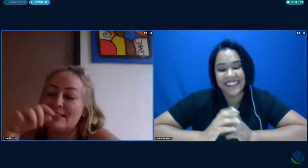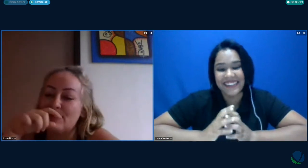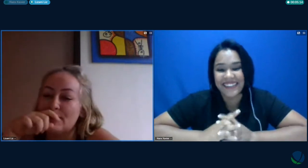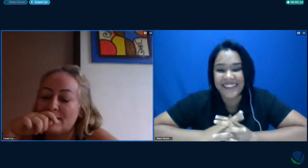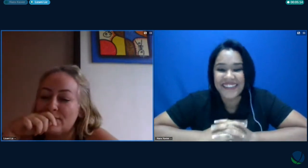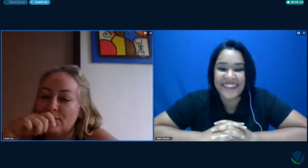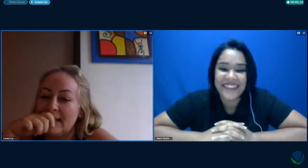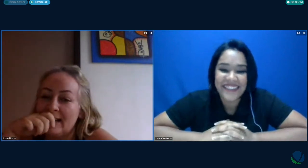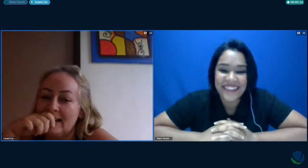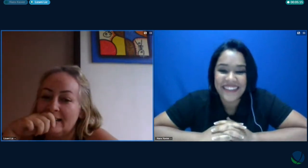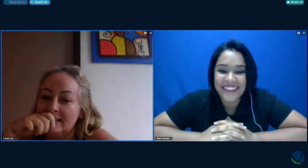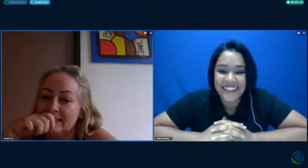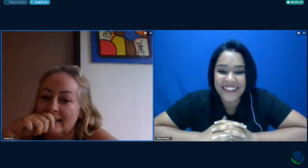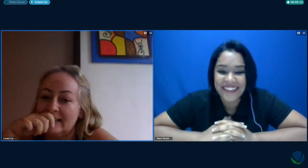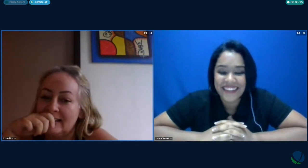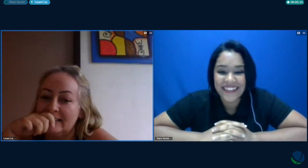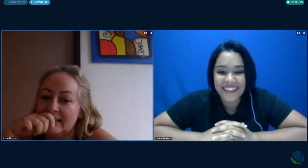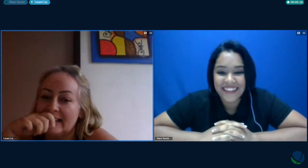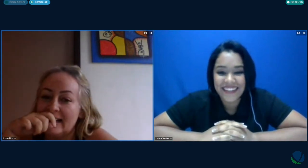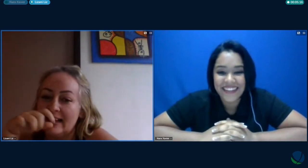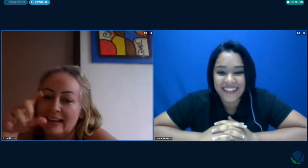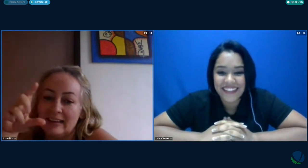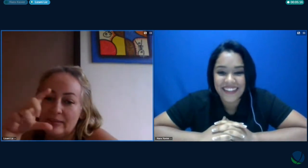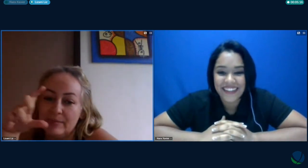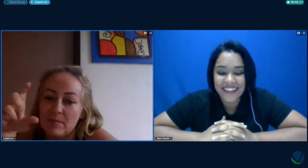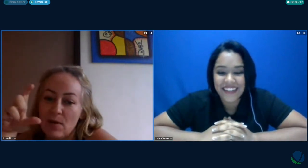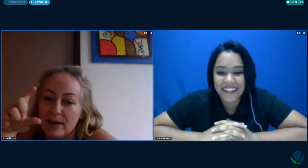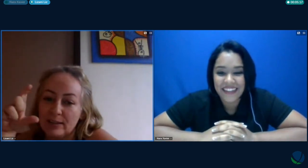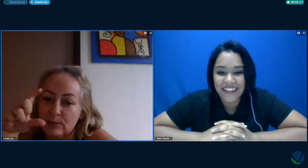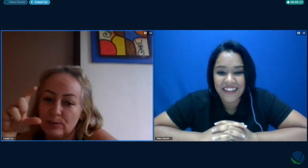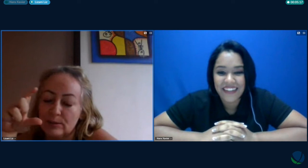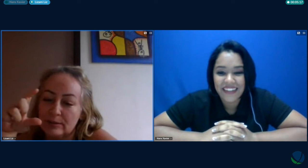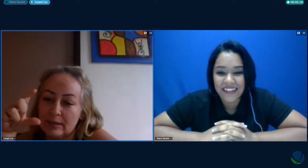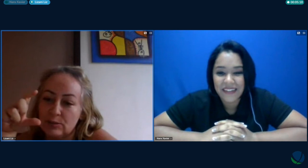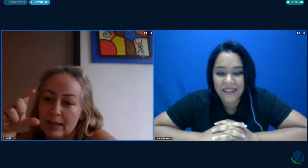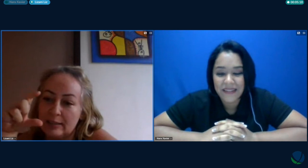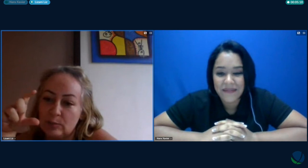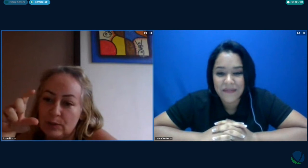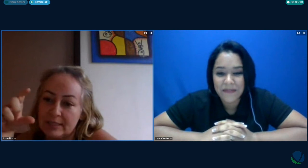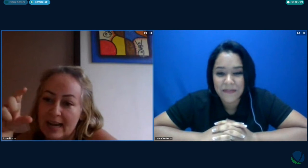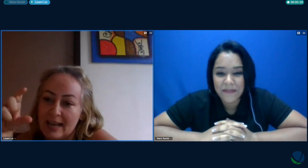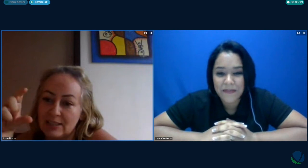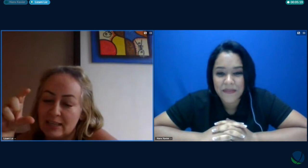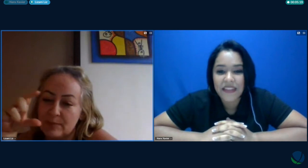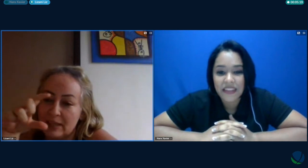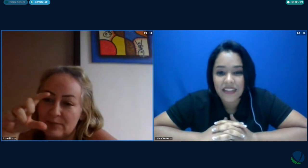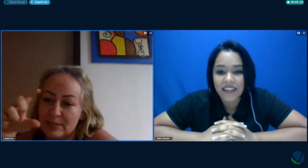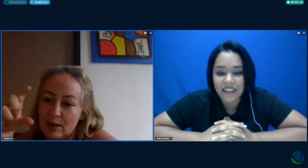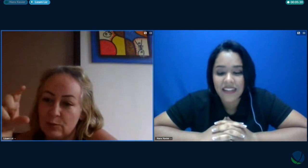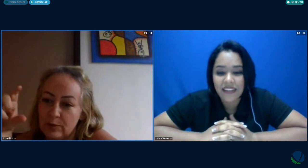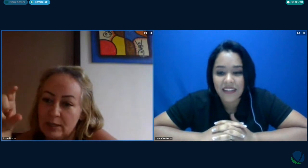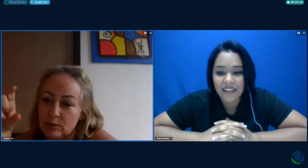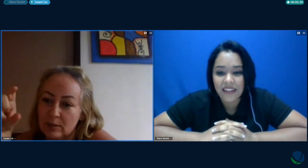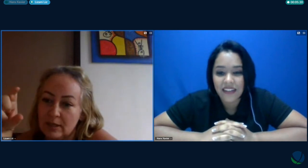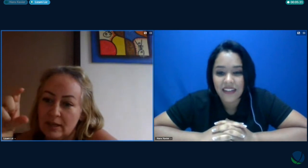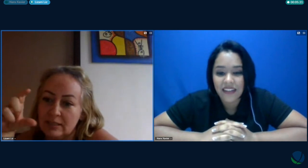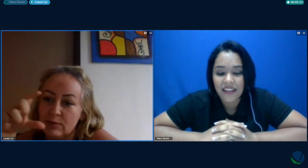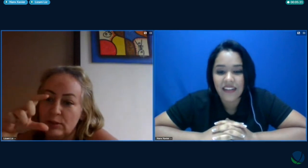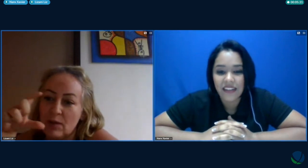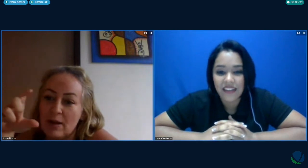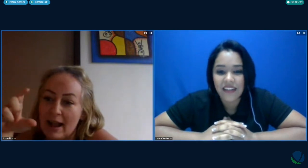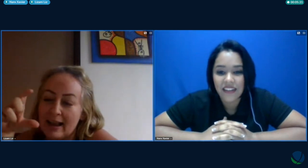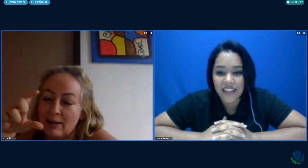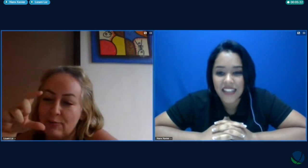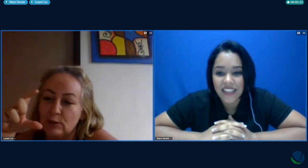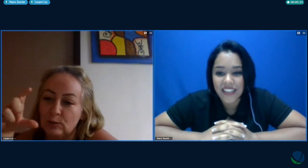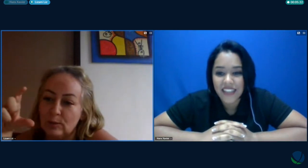Até, não sei se você viu naquela memória da jornada do Postrade, que as meninas fizeram um vídeo. Você